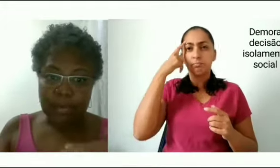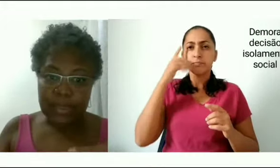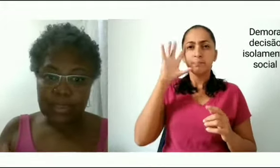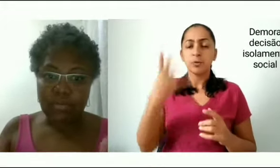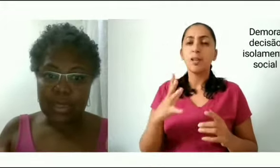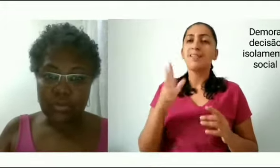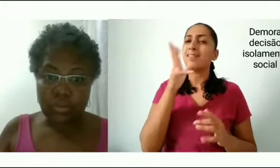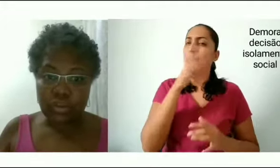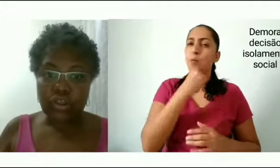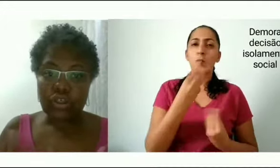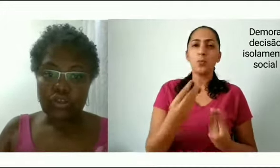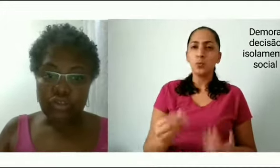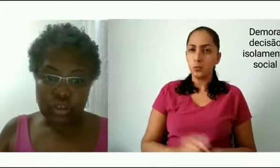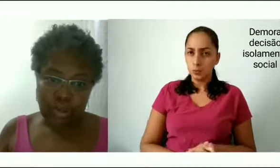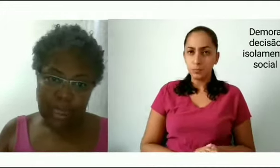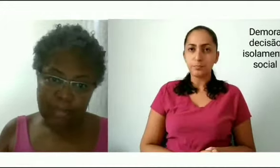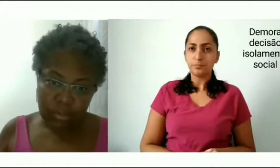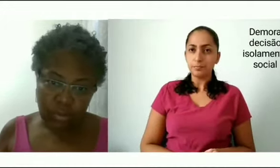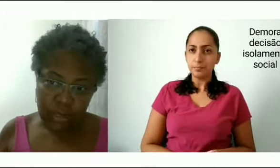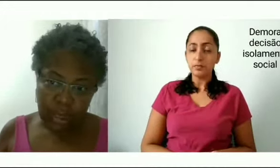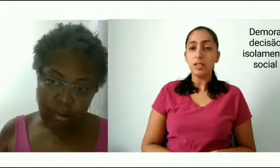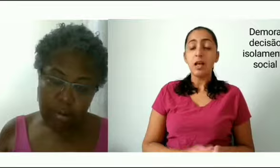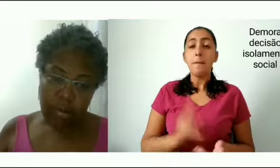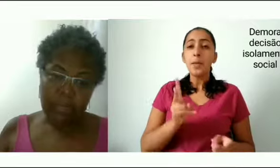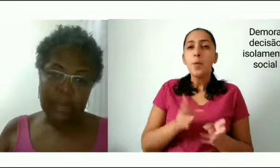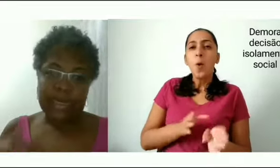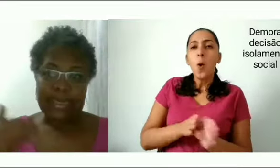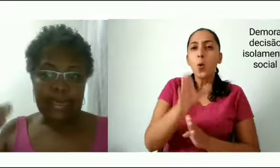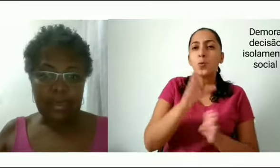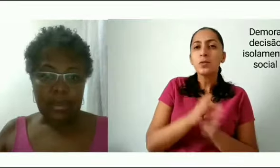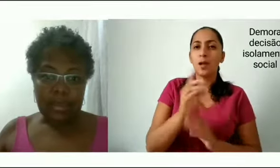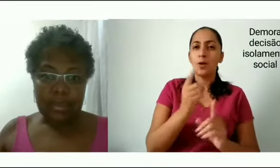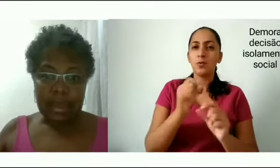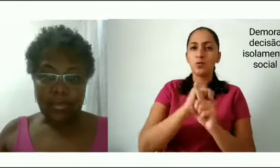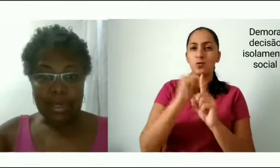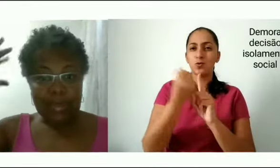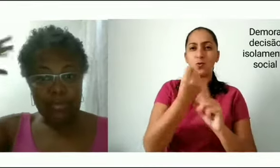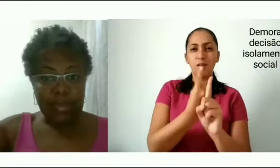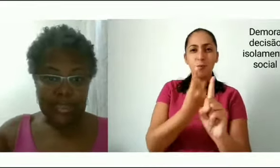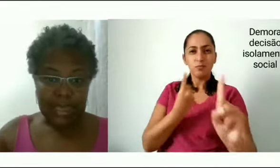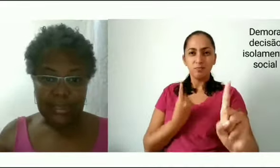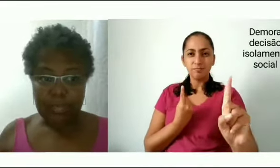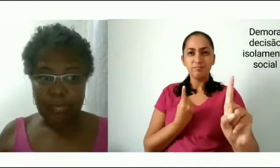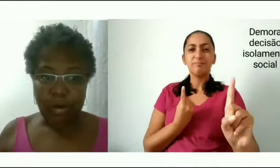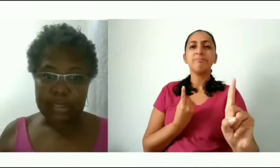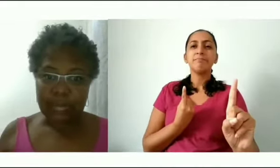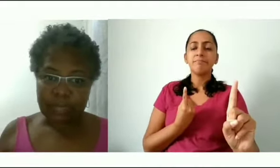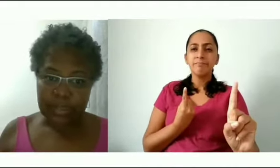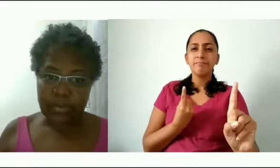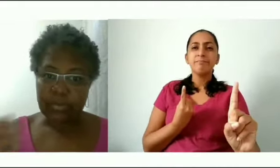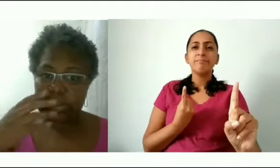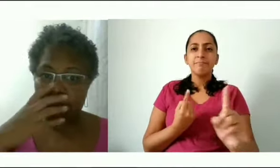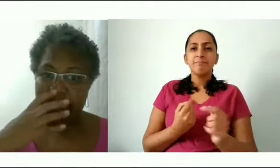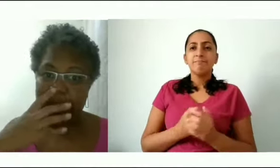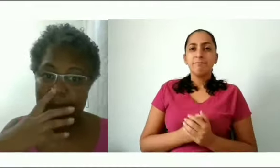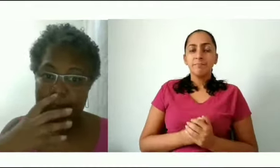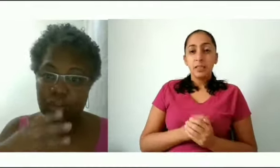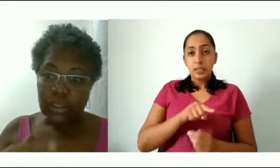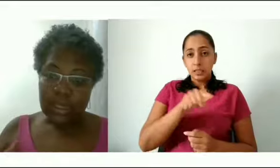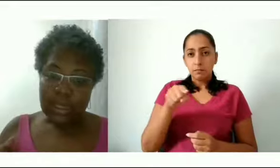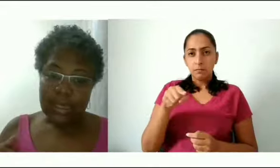a própria situações de isolamento total. Para quem tem uma certa memória do período e tem